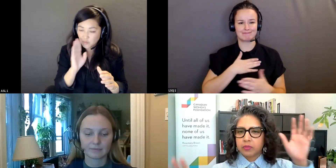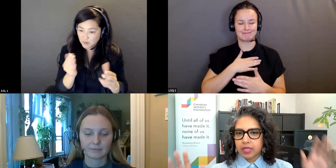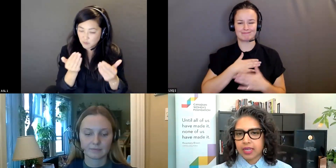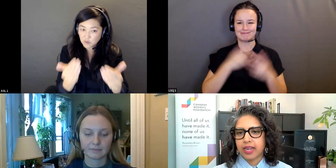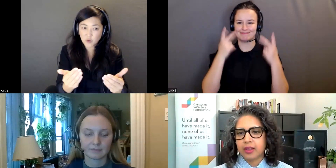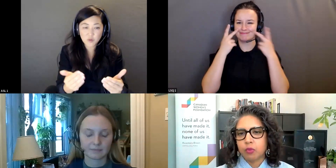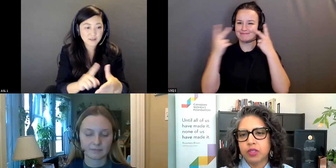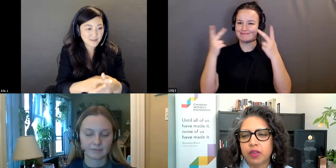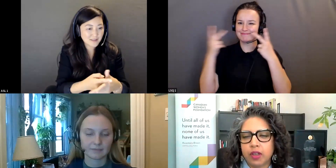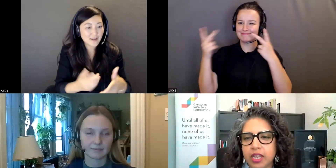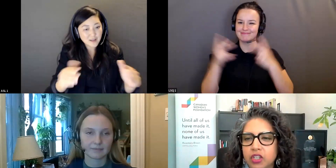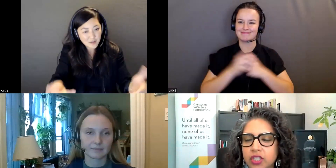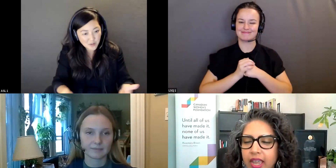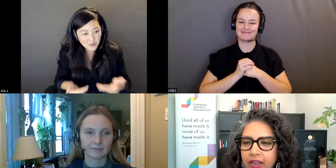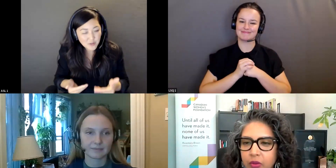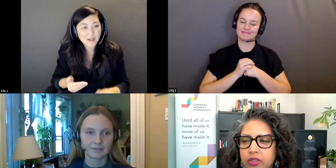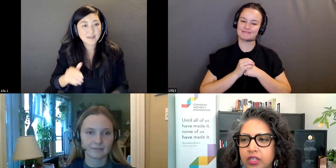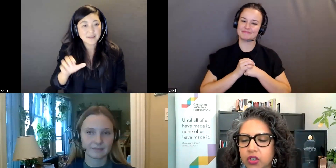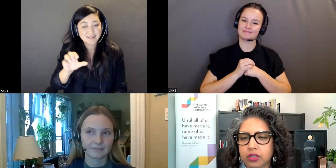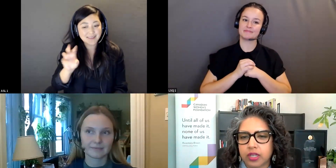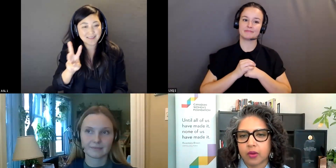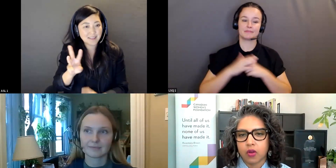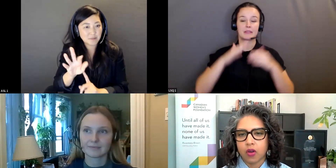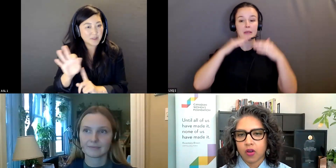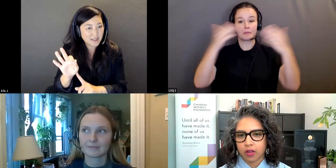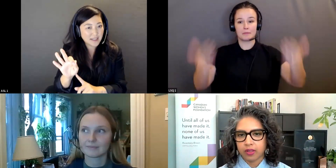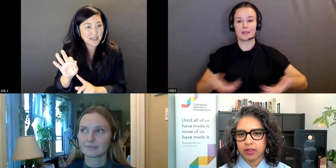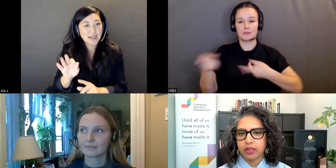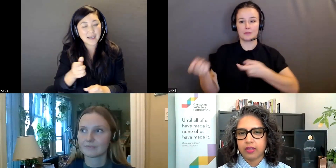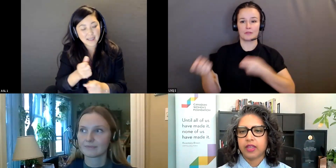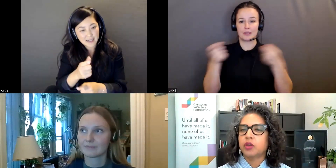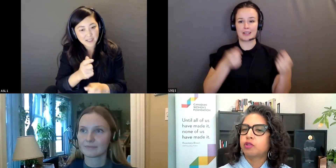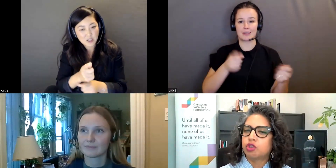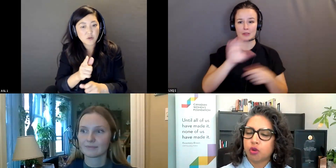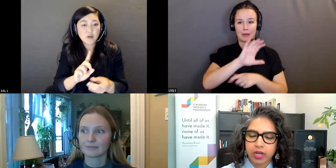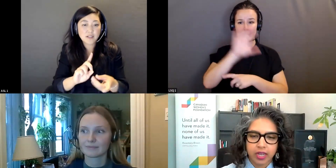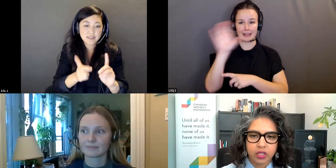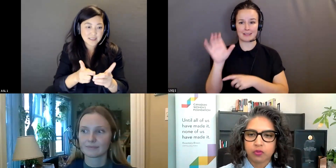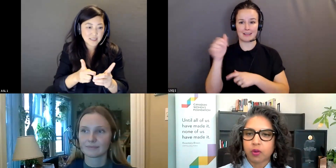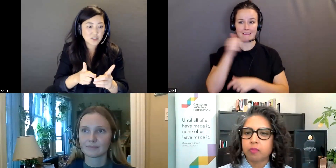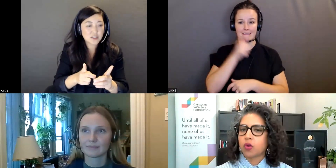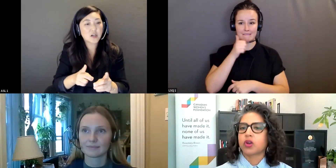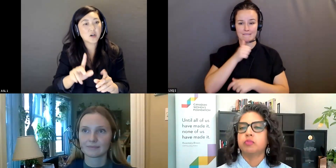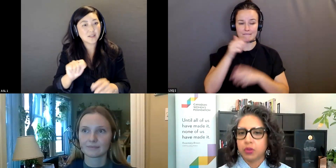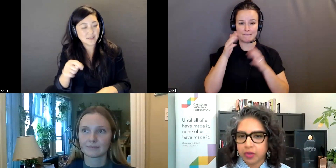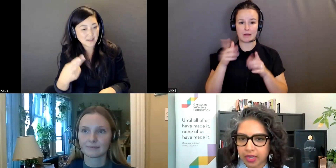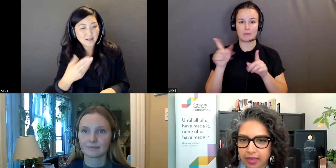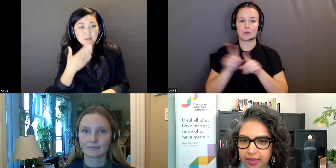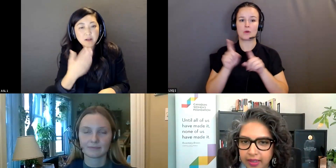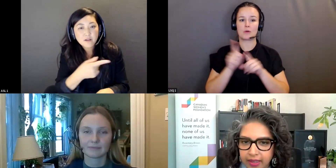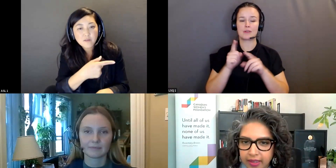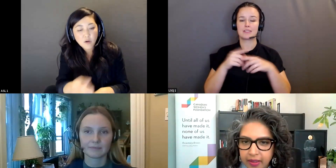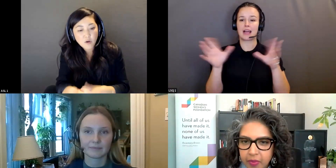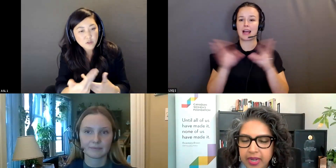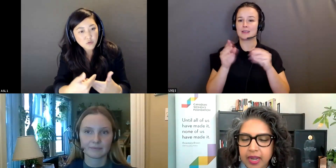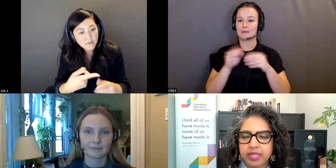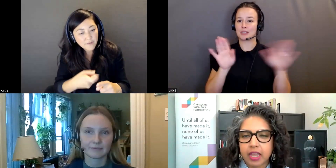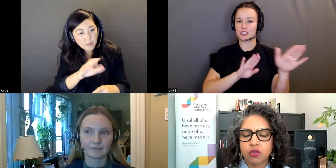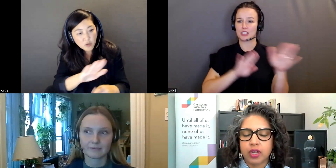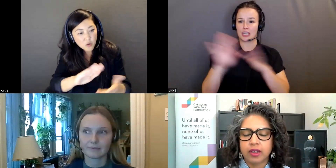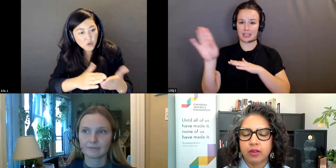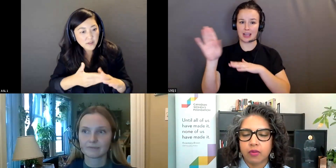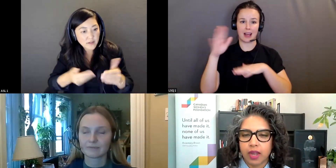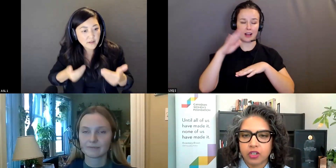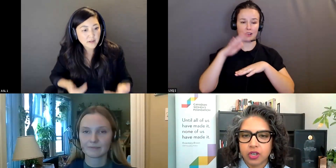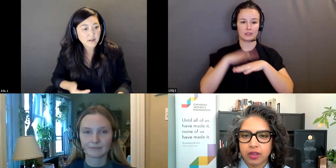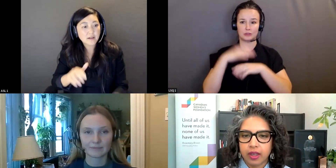Nous allons commencer. Bienvenue à la Fondation canadienne des femmes et à notre Assemblée générale numérique annuelle. Merci de vous